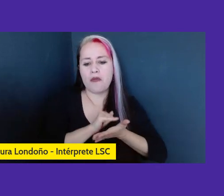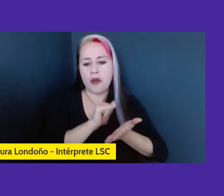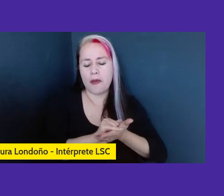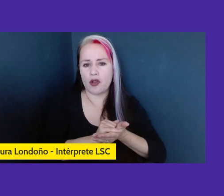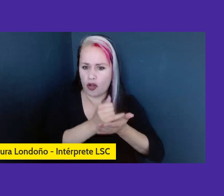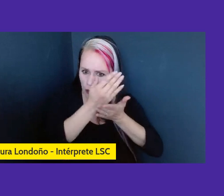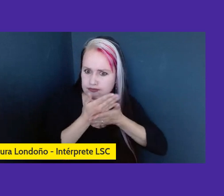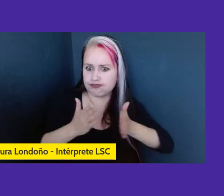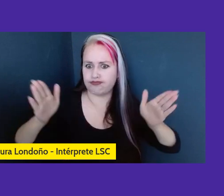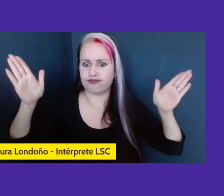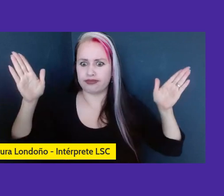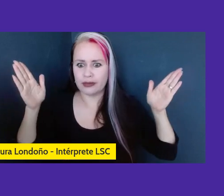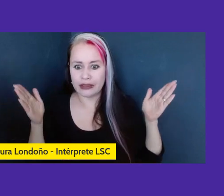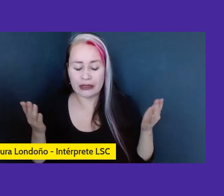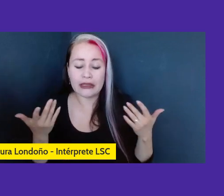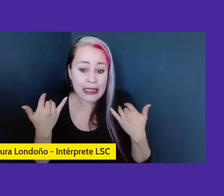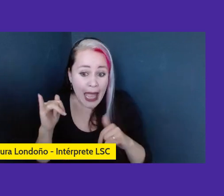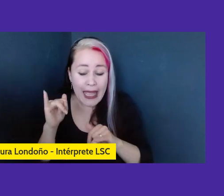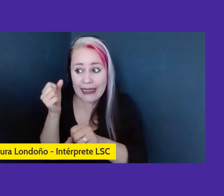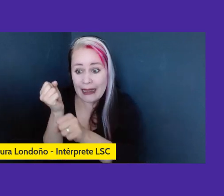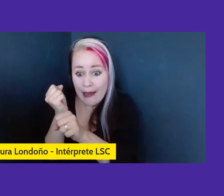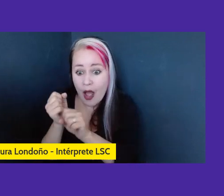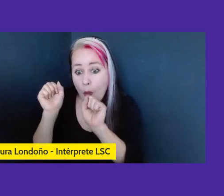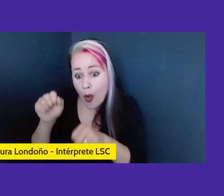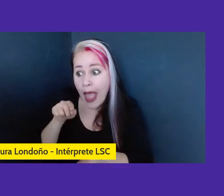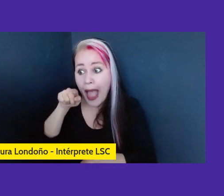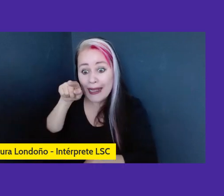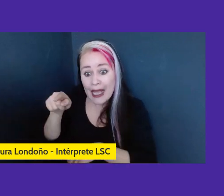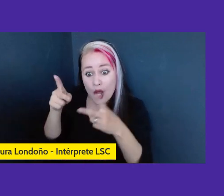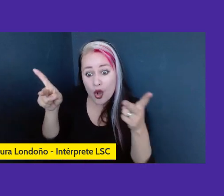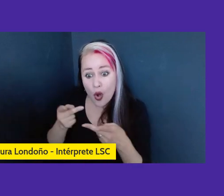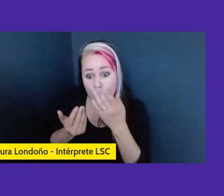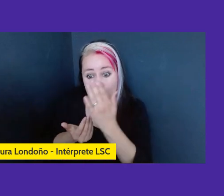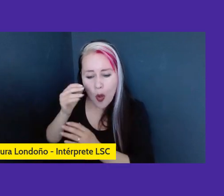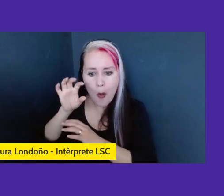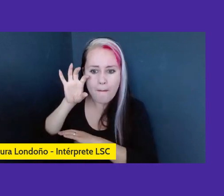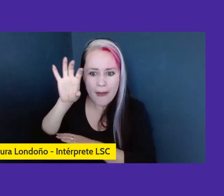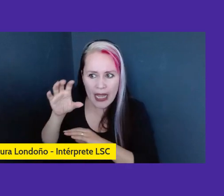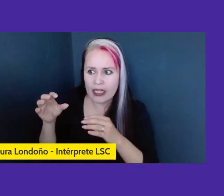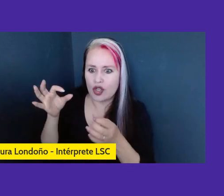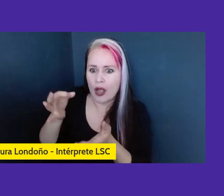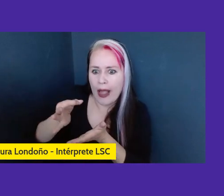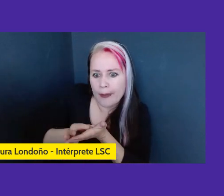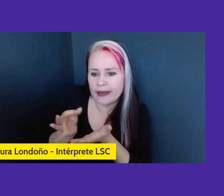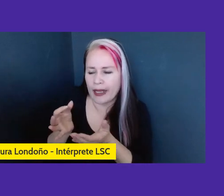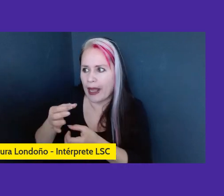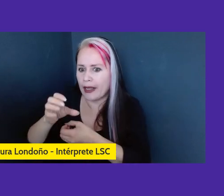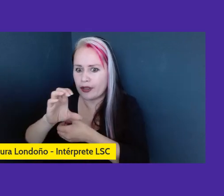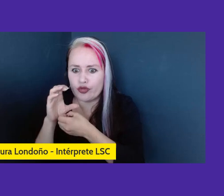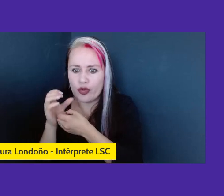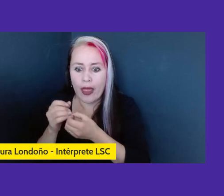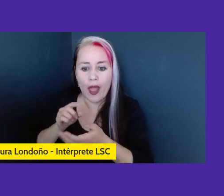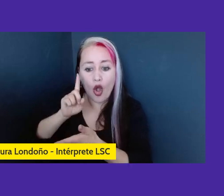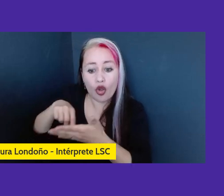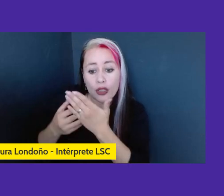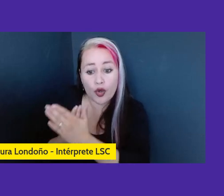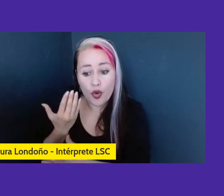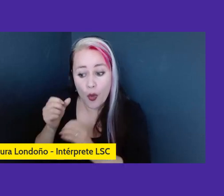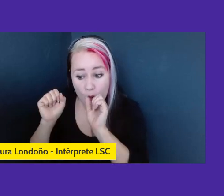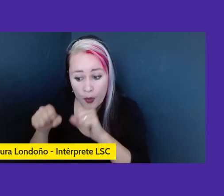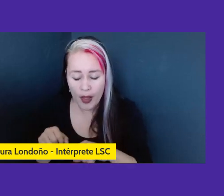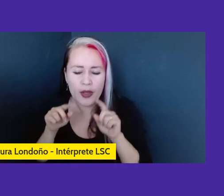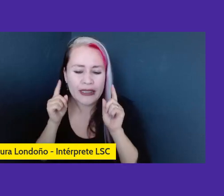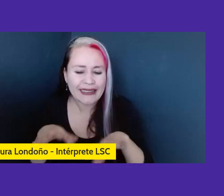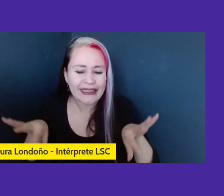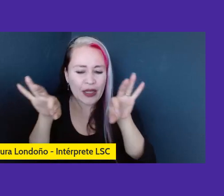lo pueden contratar de allá, o sea, es un mecanismo, es una rueda que no termina, y creo que es importante tener en cuenta también el tema